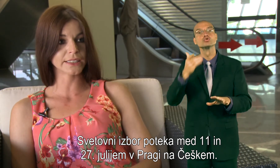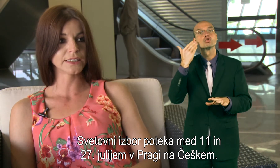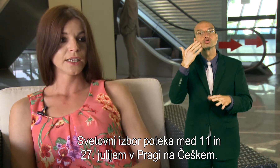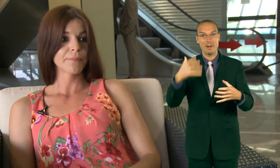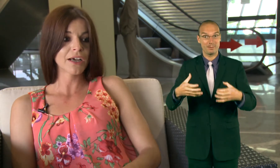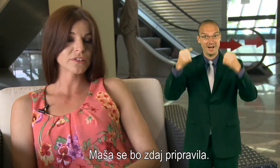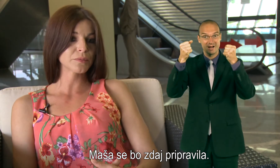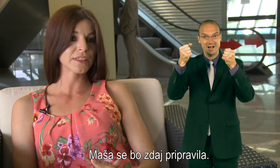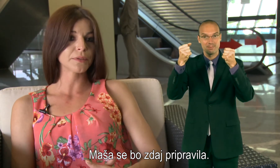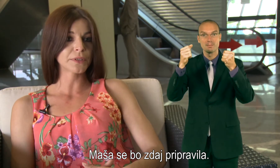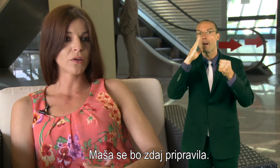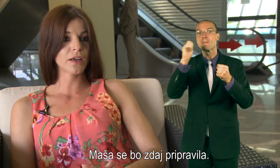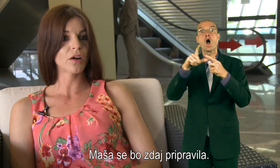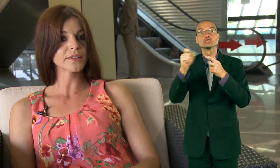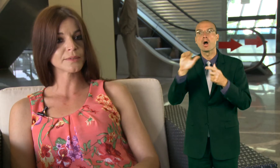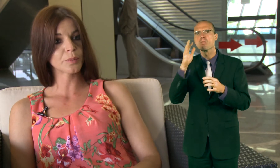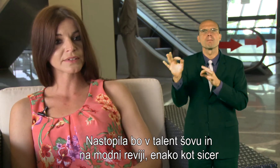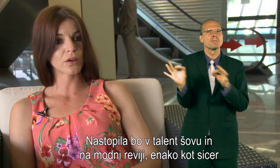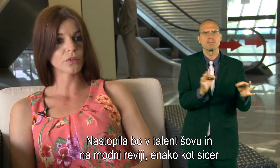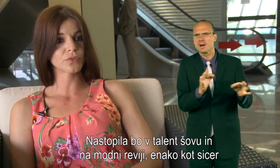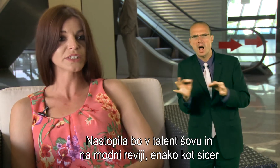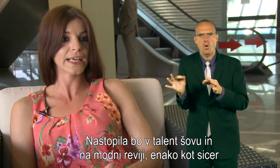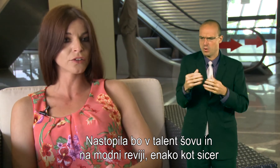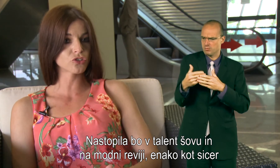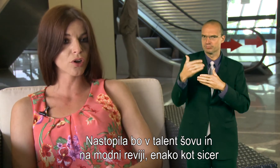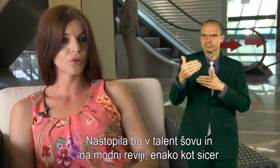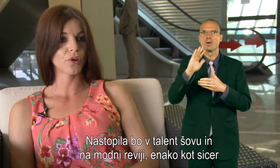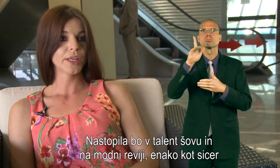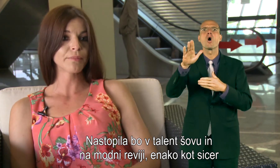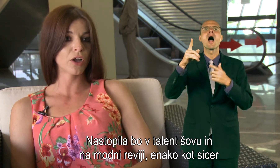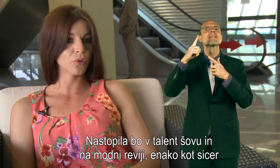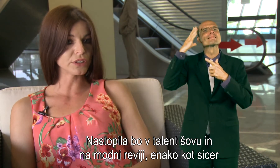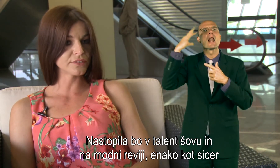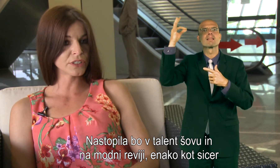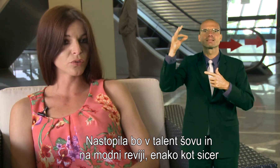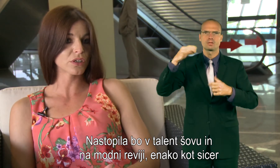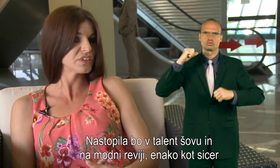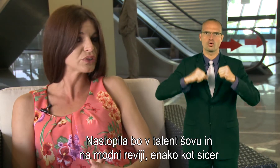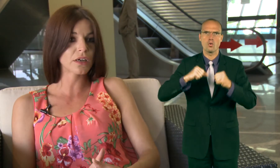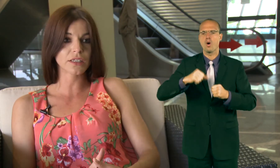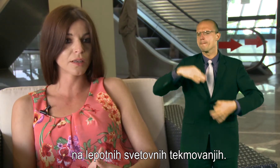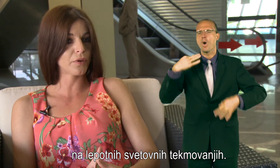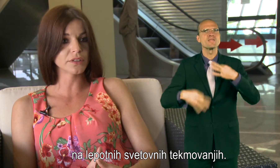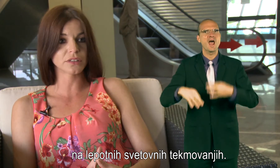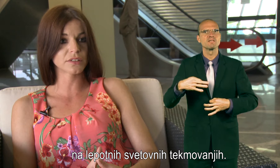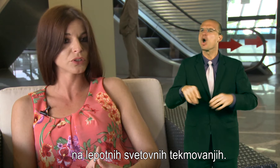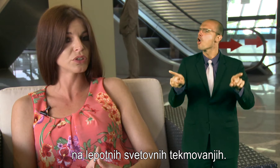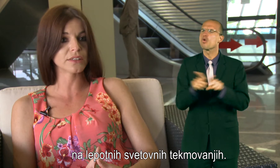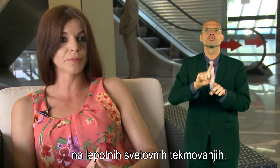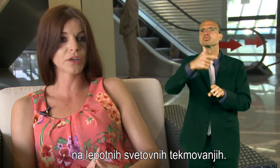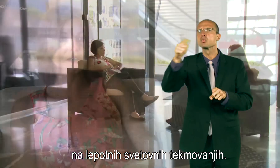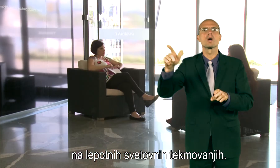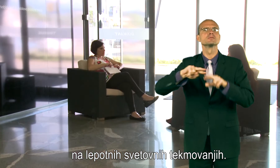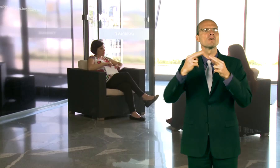Pragi. Maša se bo zdaj pripravila, gor jih se bo predstavila v talent showu, imajo modne revije, kot na vseh ostalih lepotnih